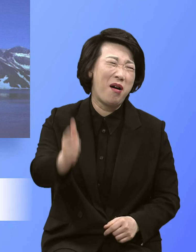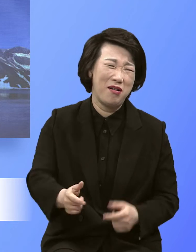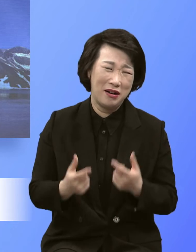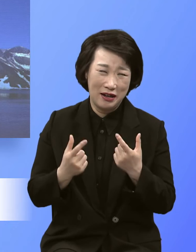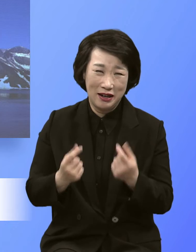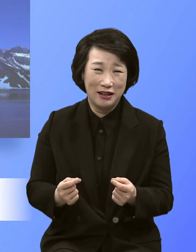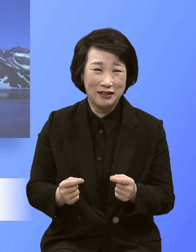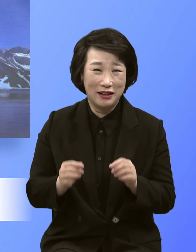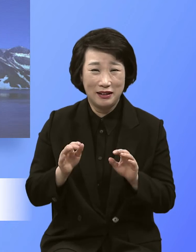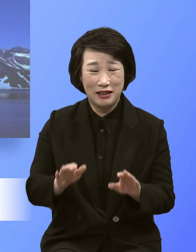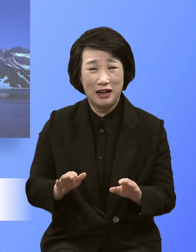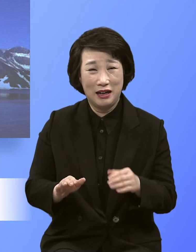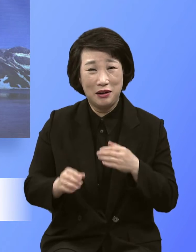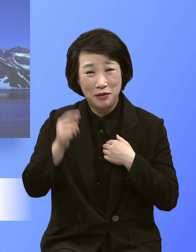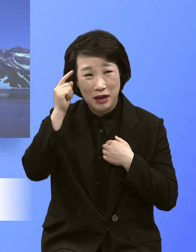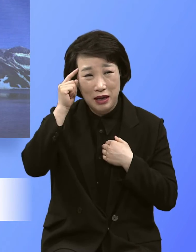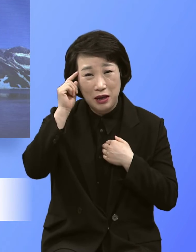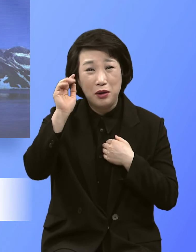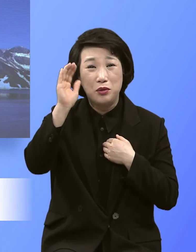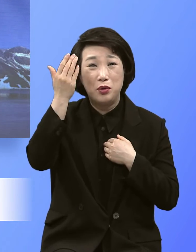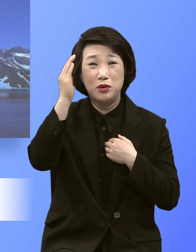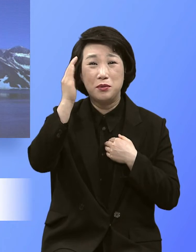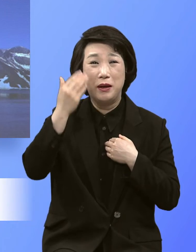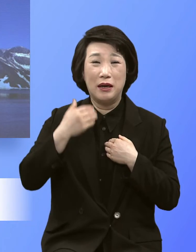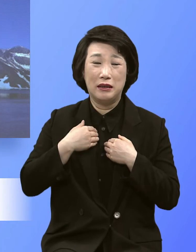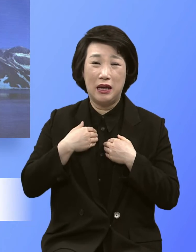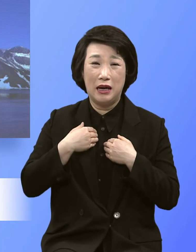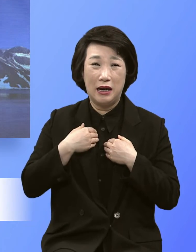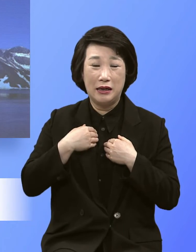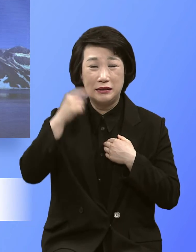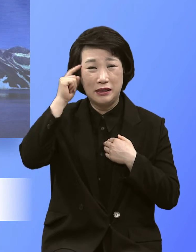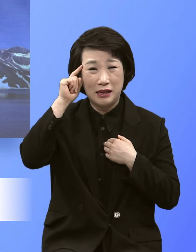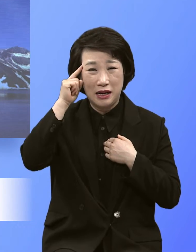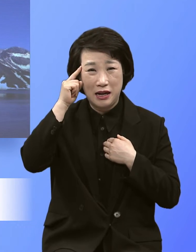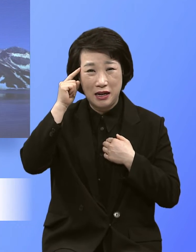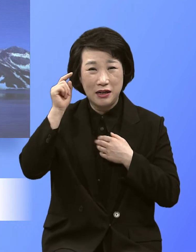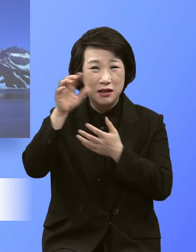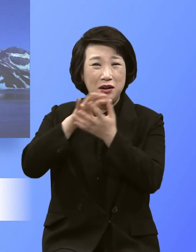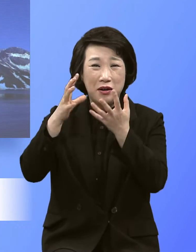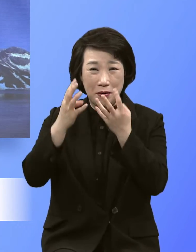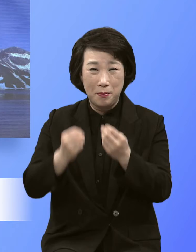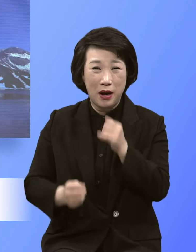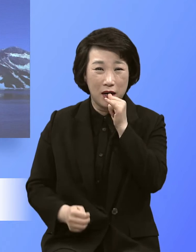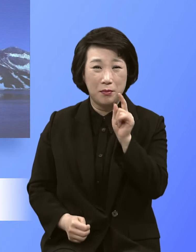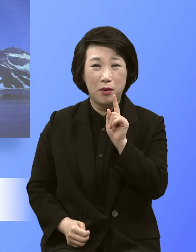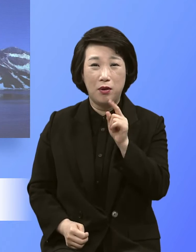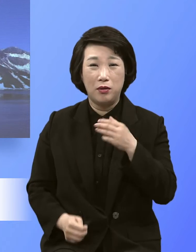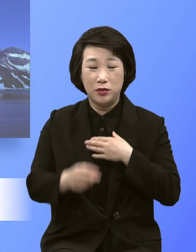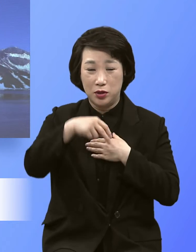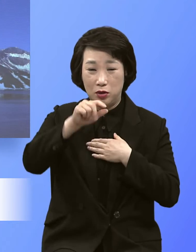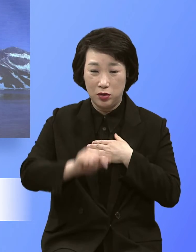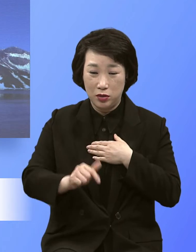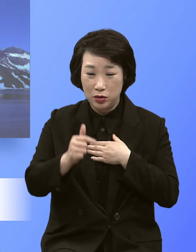왜? 요새 저는 바짝 그런 생각이 듭니다. 석전아,